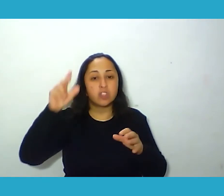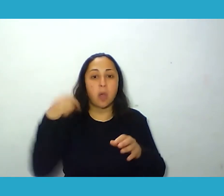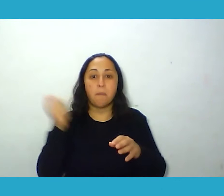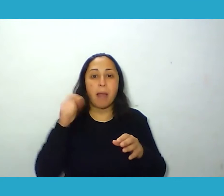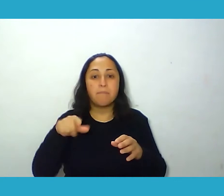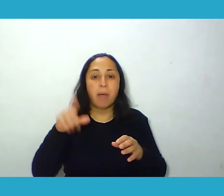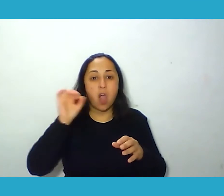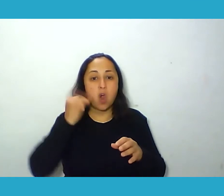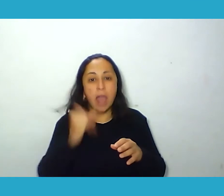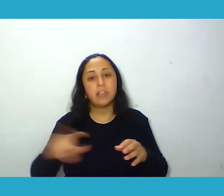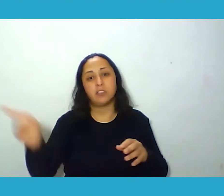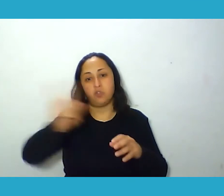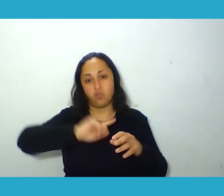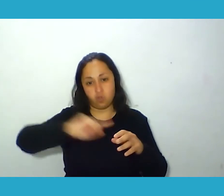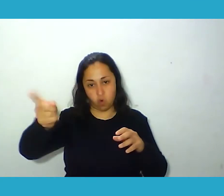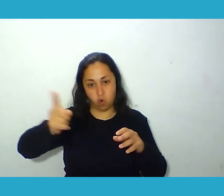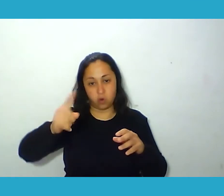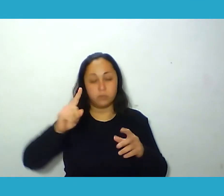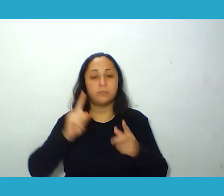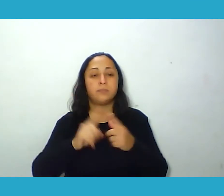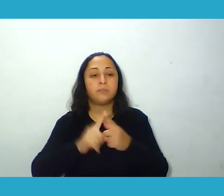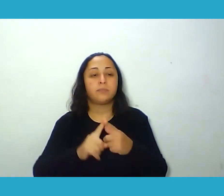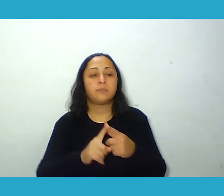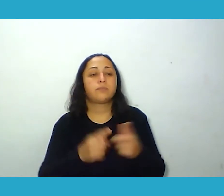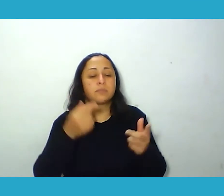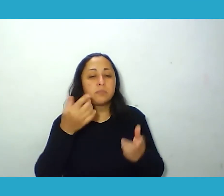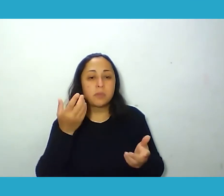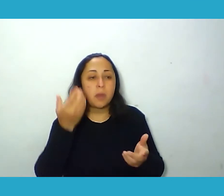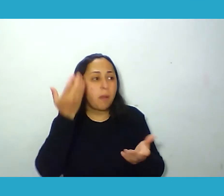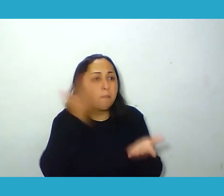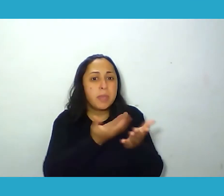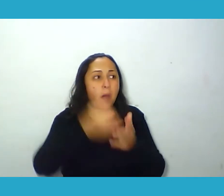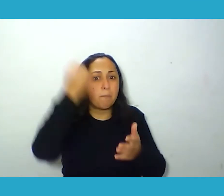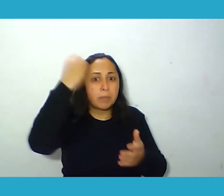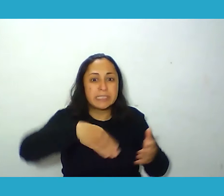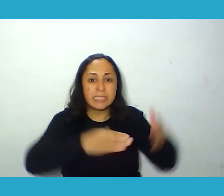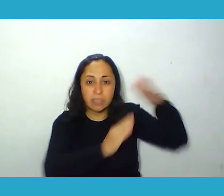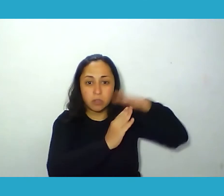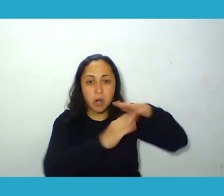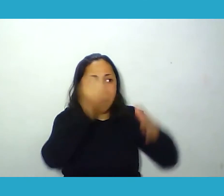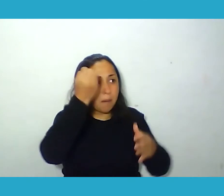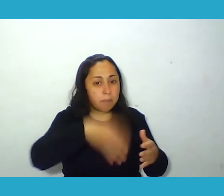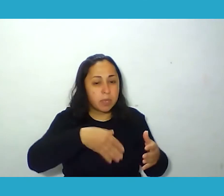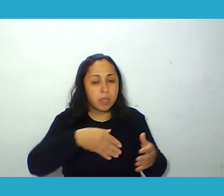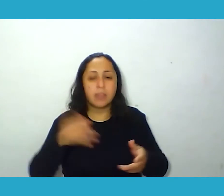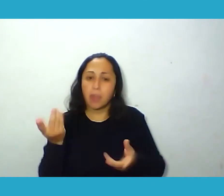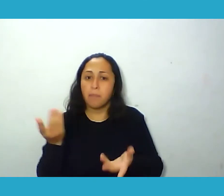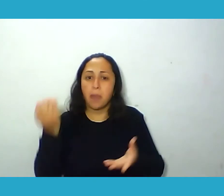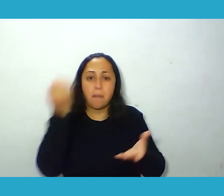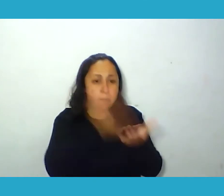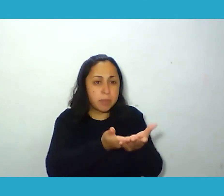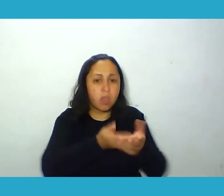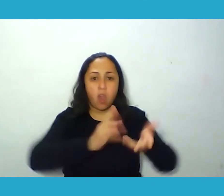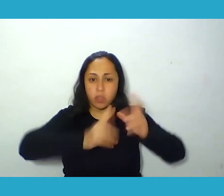exclama. Reitera su exigencia por la presencia de CTI y tengan a bien brindar un intérprete de lenguaje de